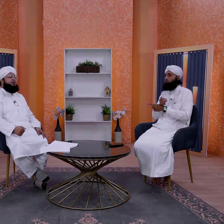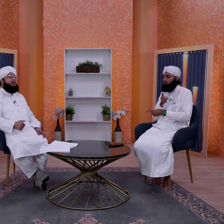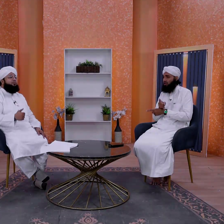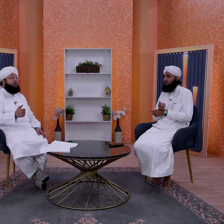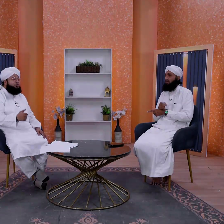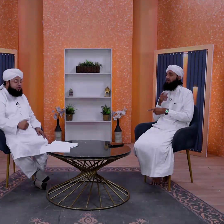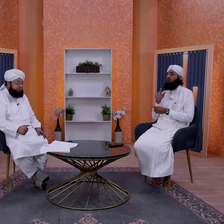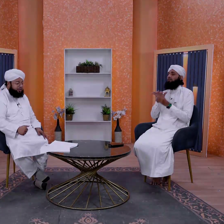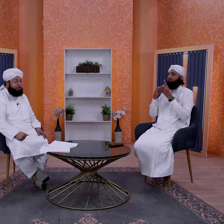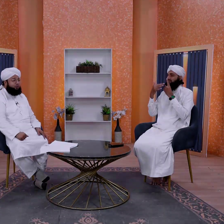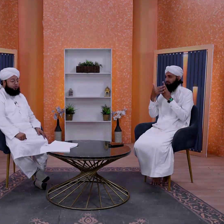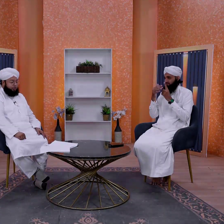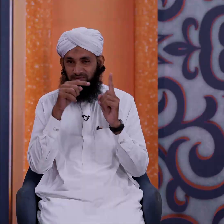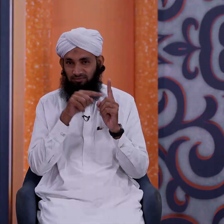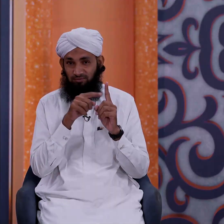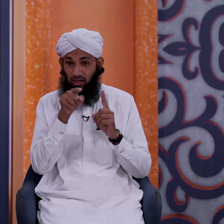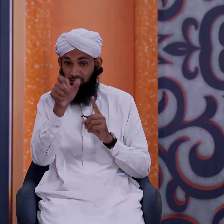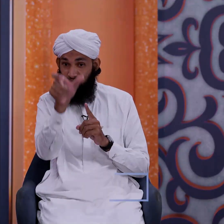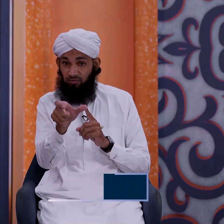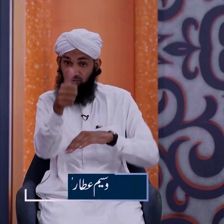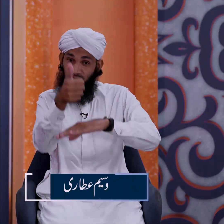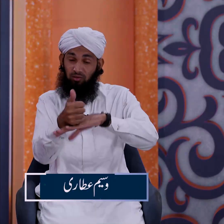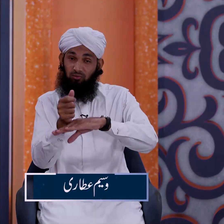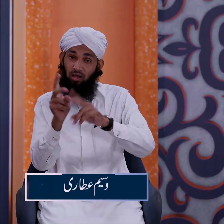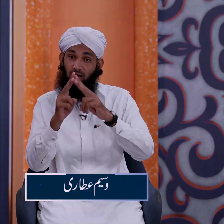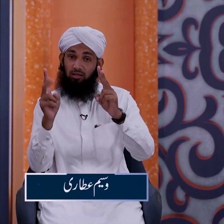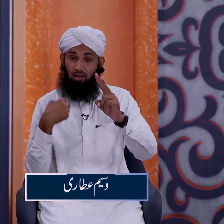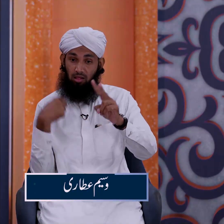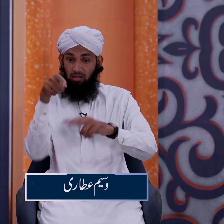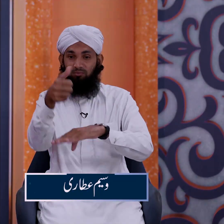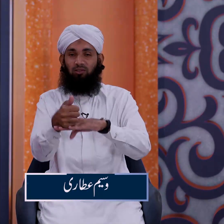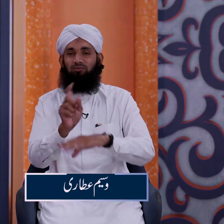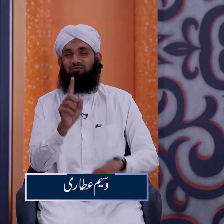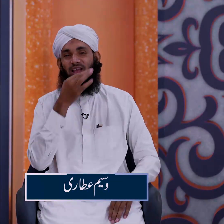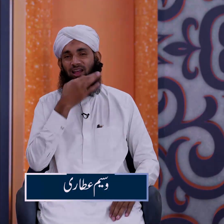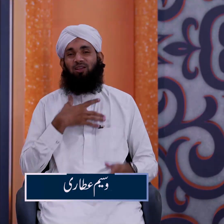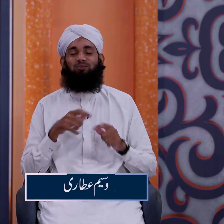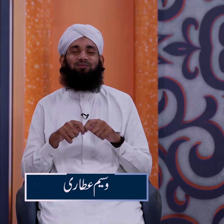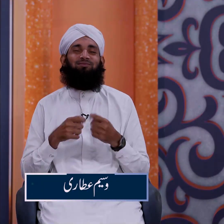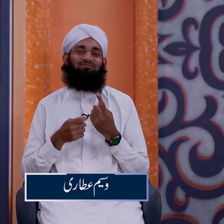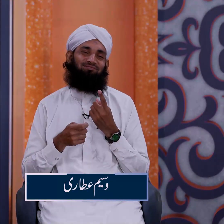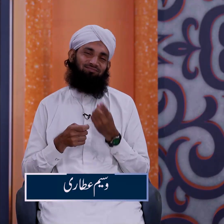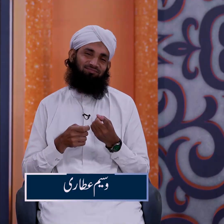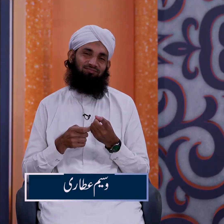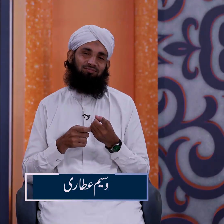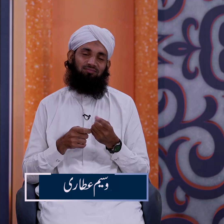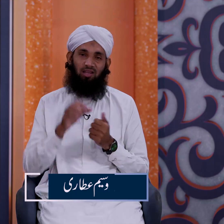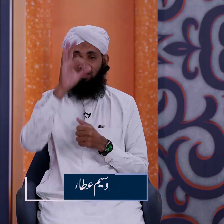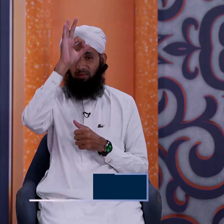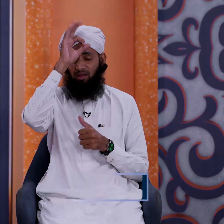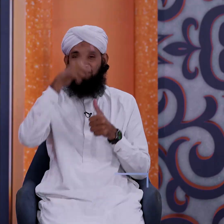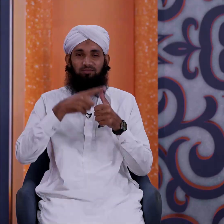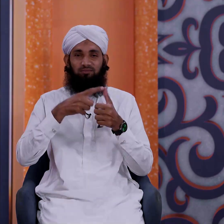ہوں, ہمارے پیر و مرشد بیٹھتے ہوں, تو اس جگہ پر بیٹھنا ادب کے خلاف ہے. امام اہل سنت مجدد دین و